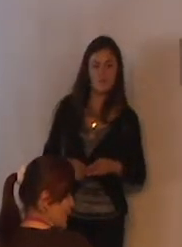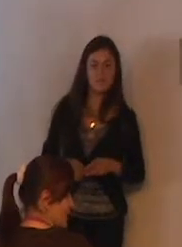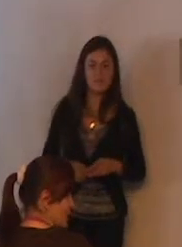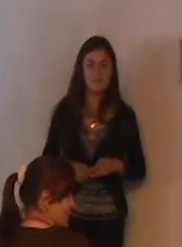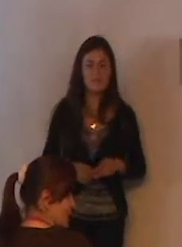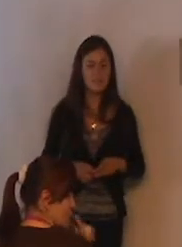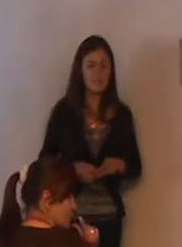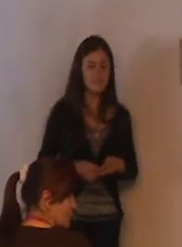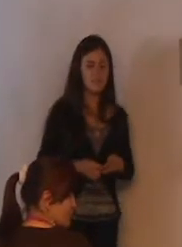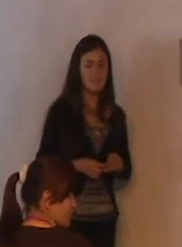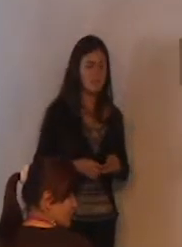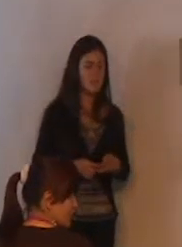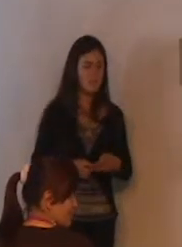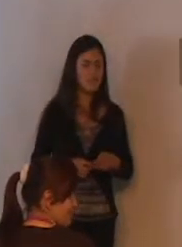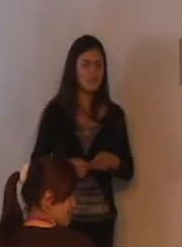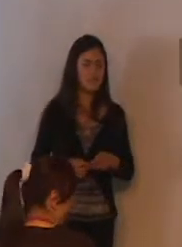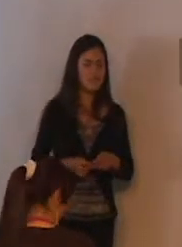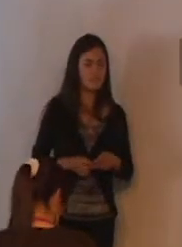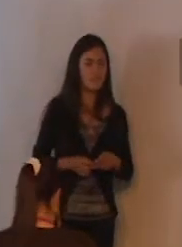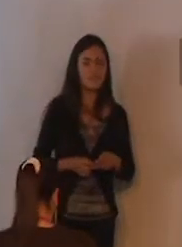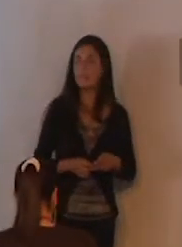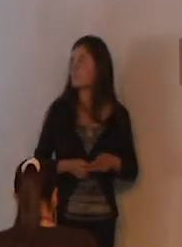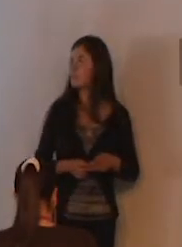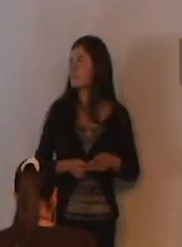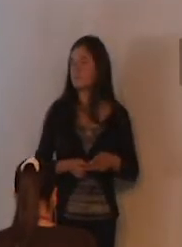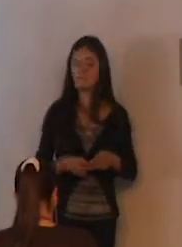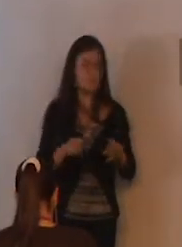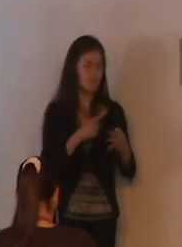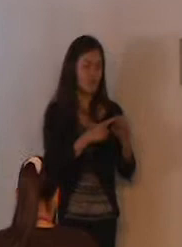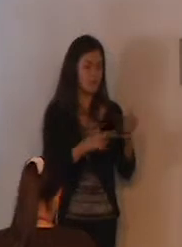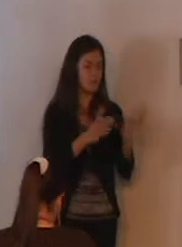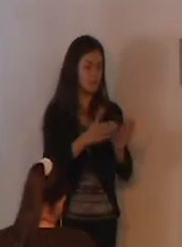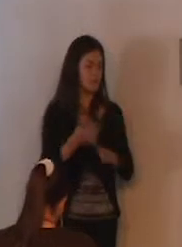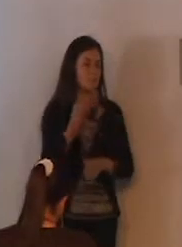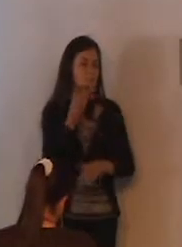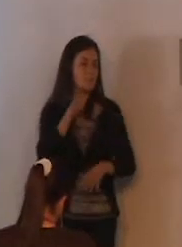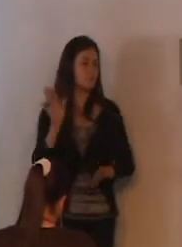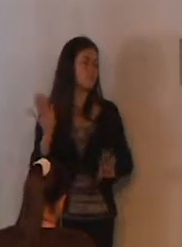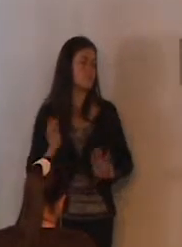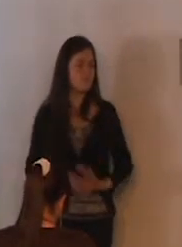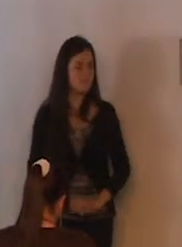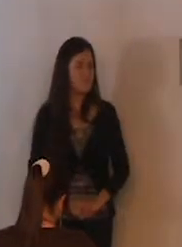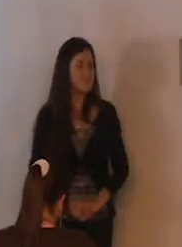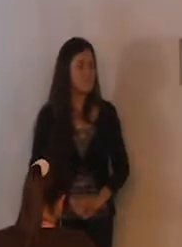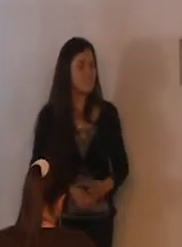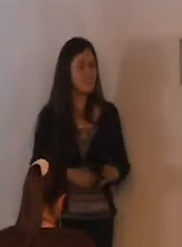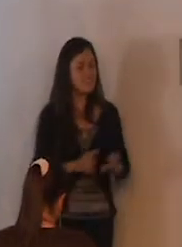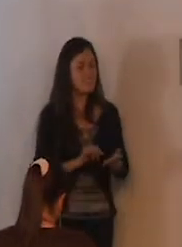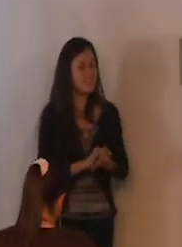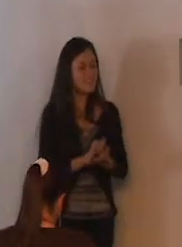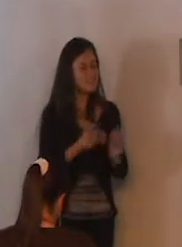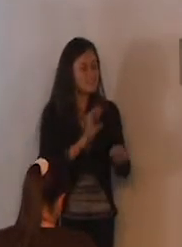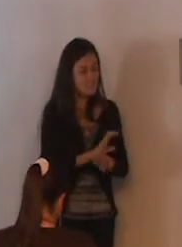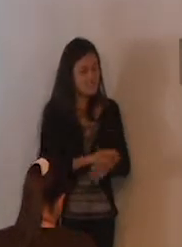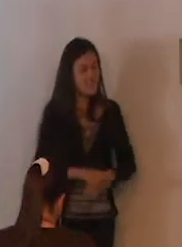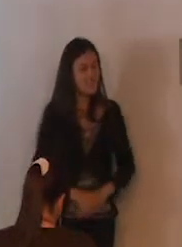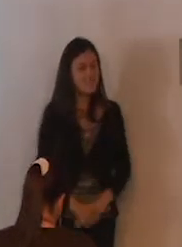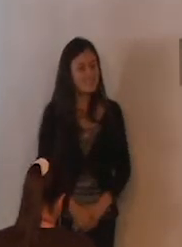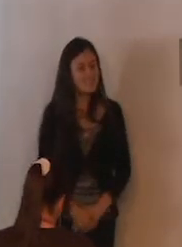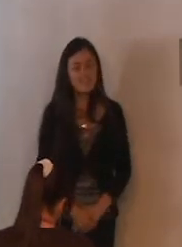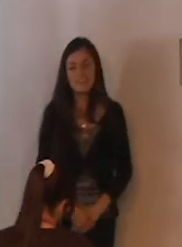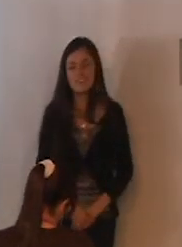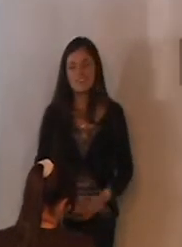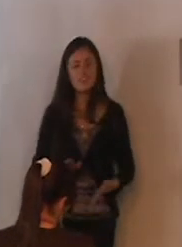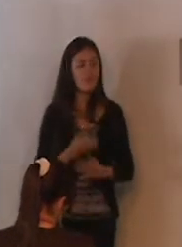Entonces, ¿qué elementos, para dar, digamos, arranque a este proceso investigativo, qué elementos teóricos sustentaron la